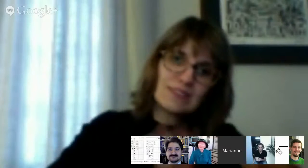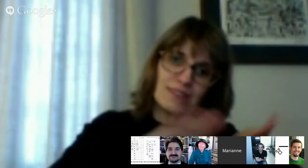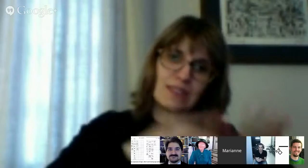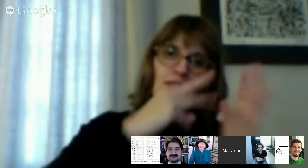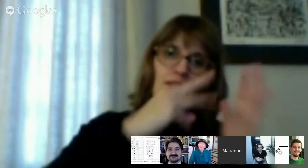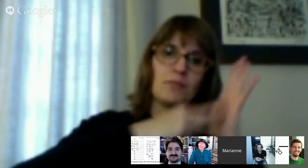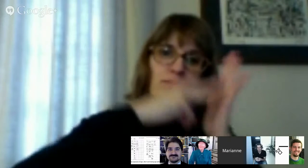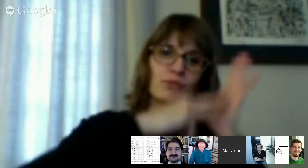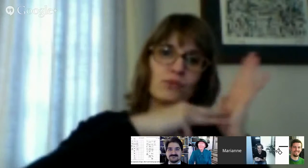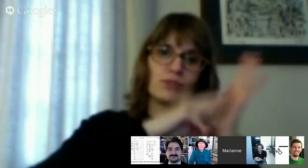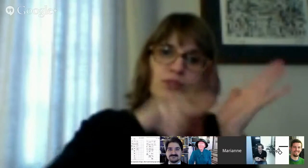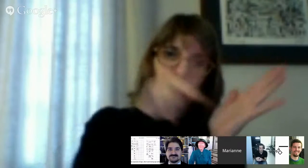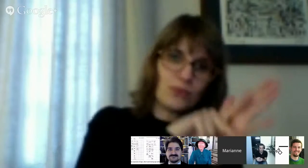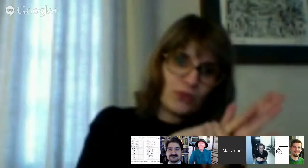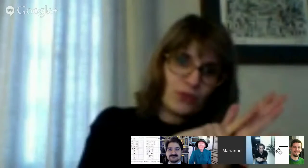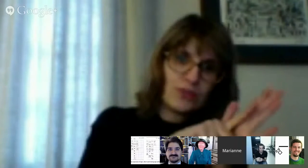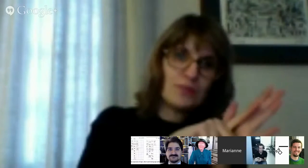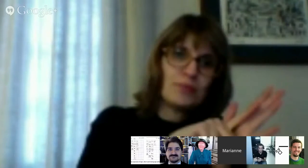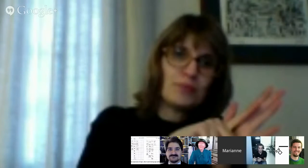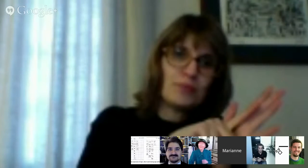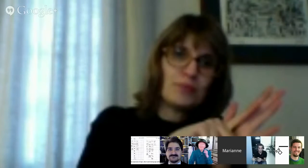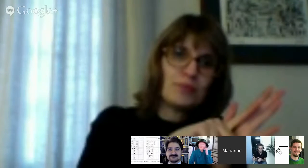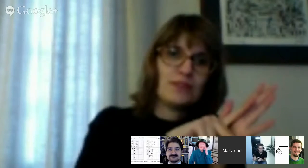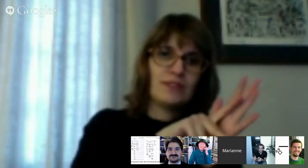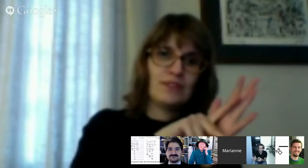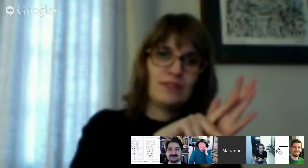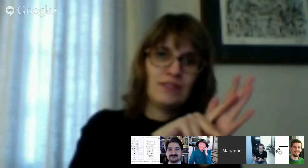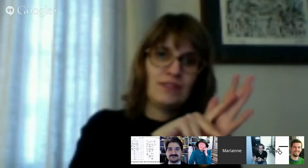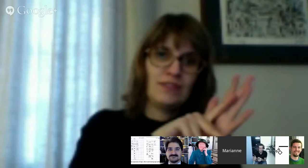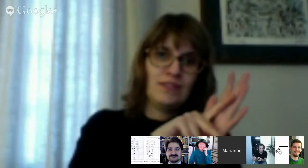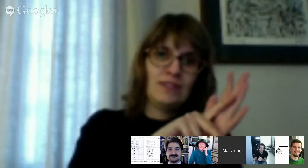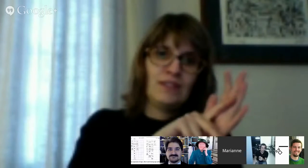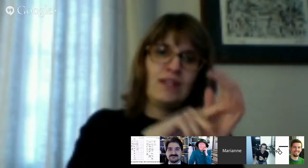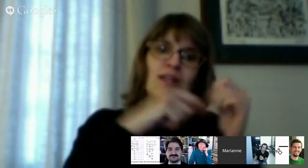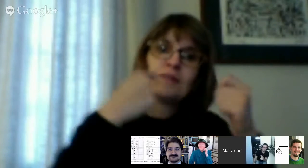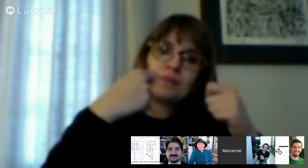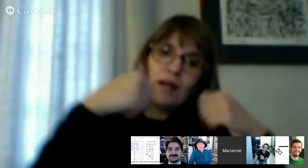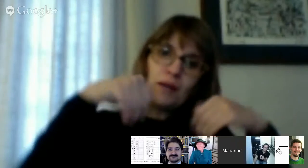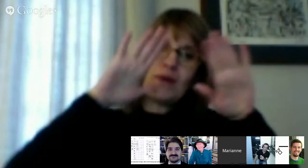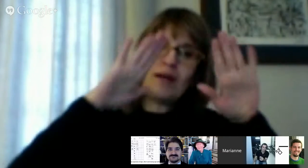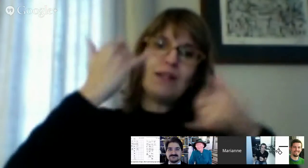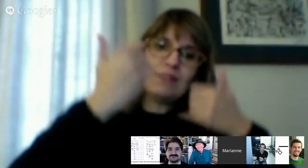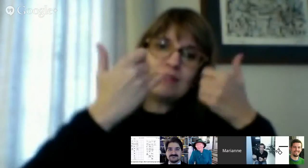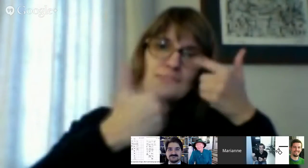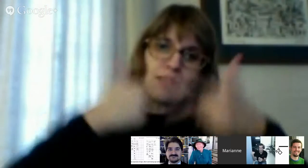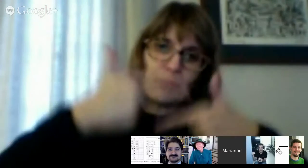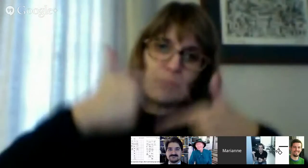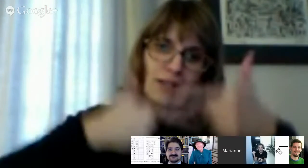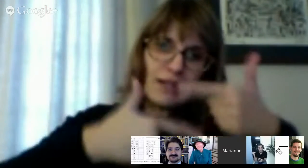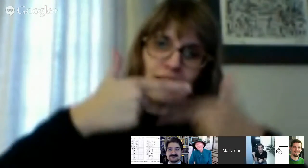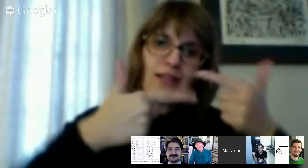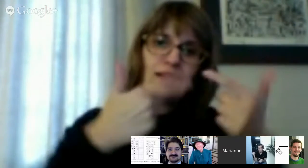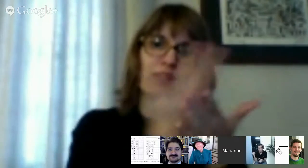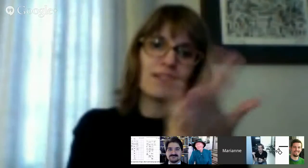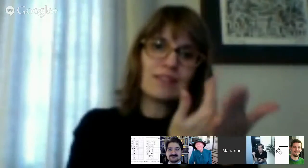são trabalhados com crianças